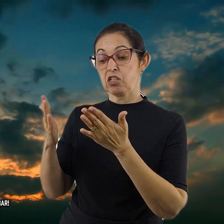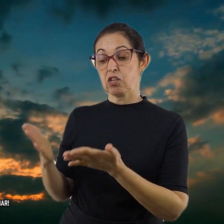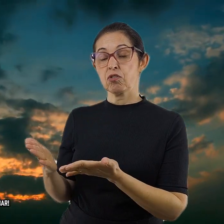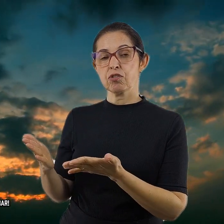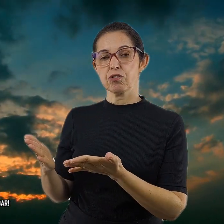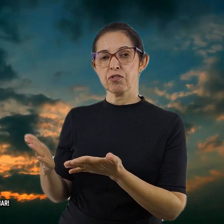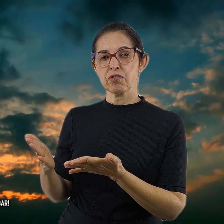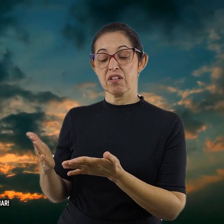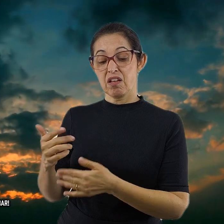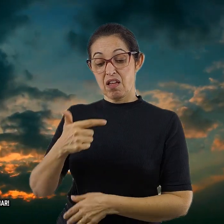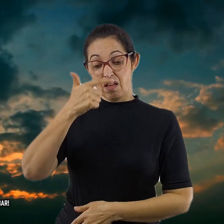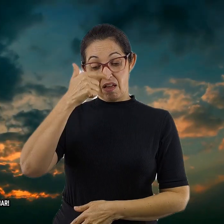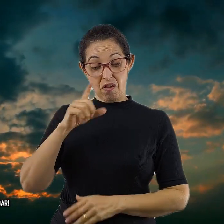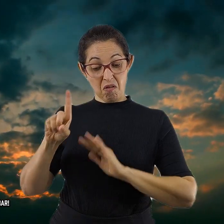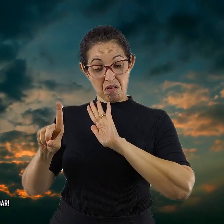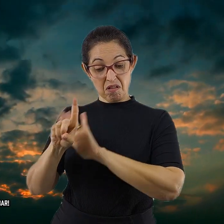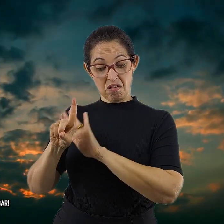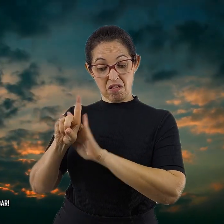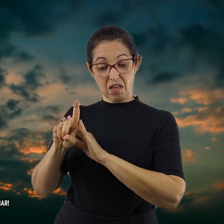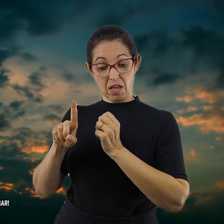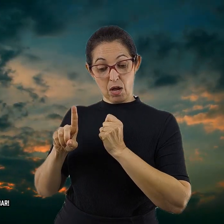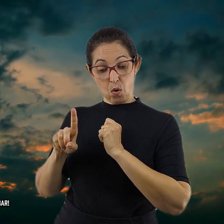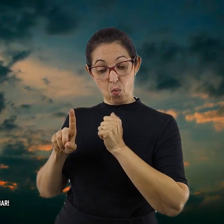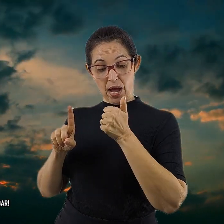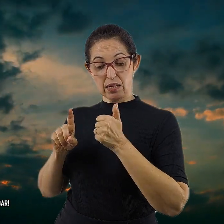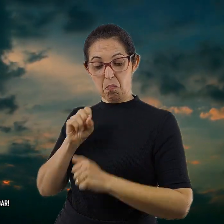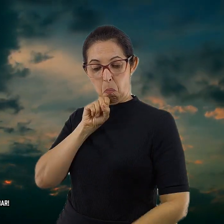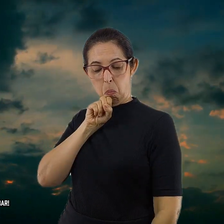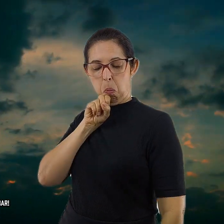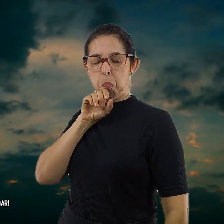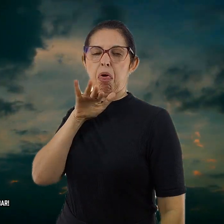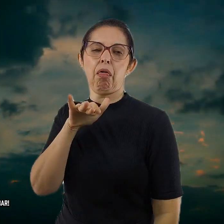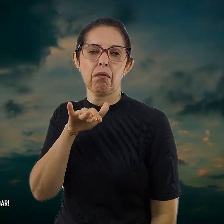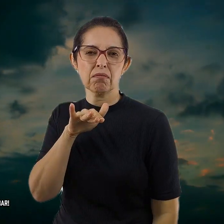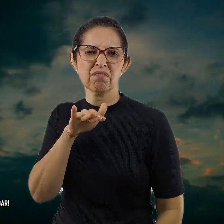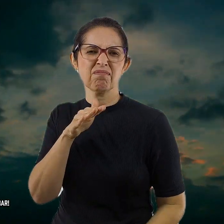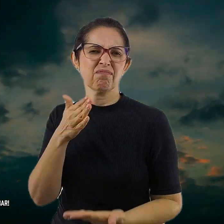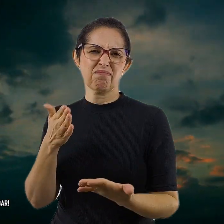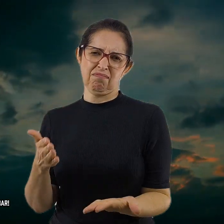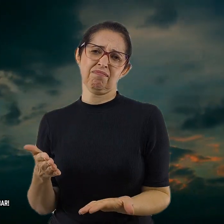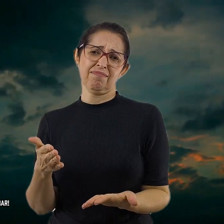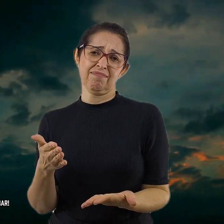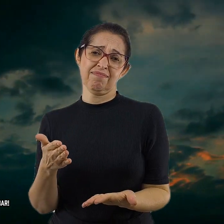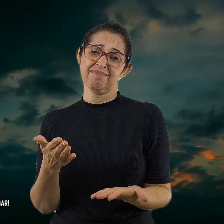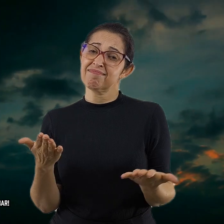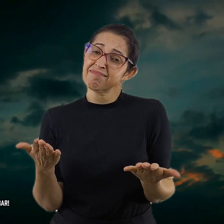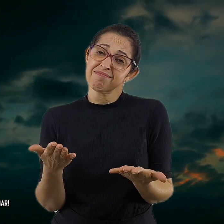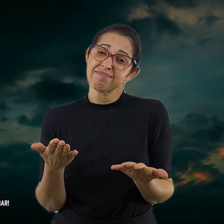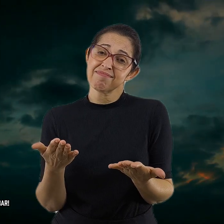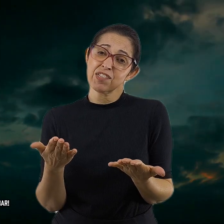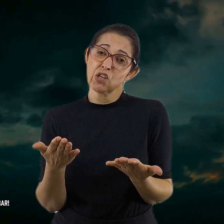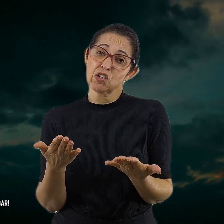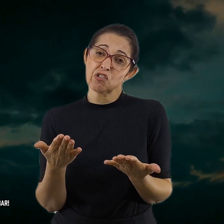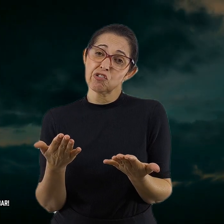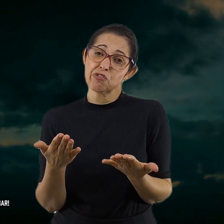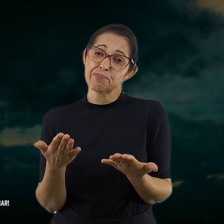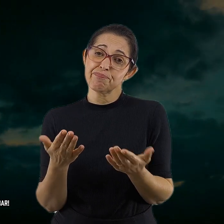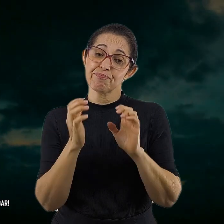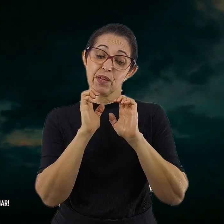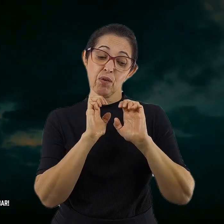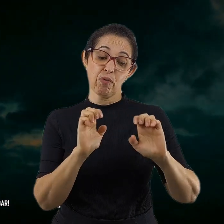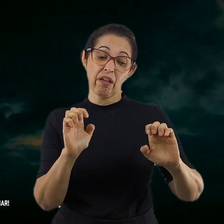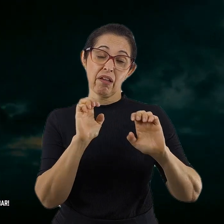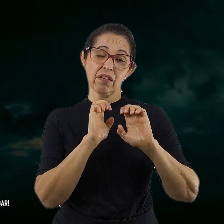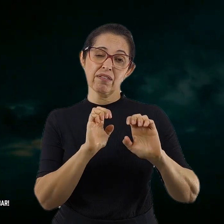de vomitar-te da minha boca. É o Evangelho de hoje, que